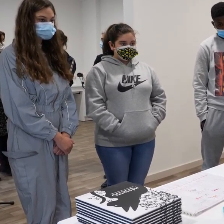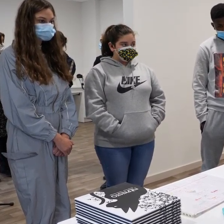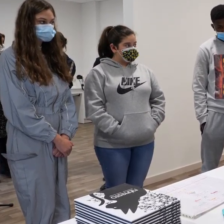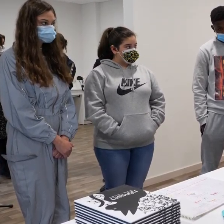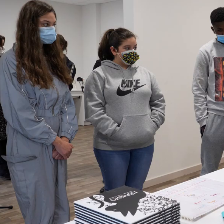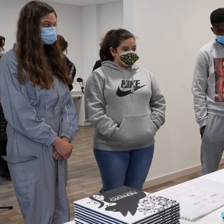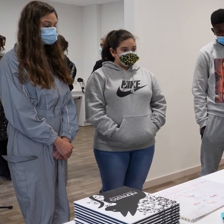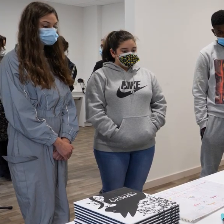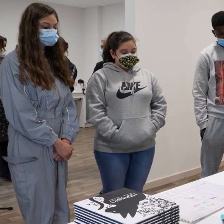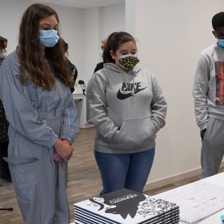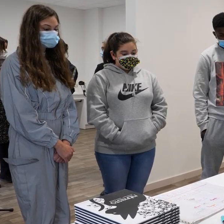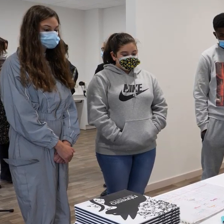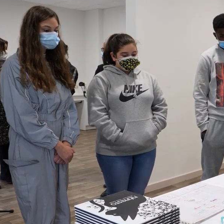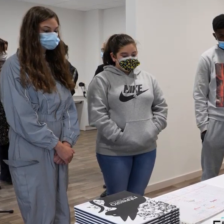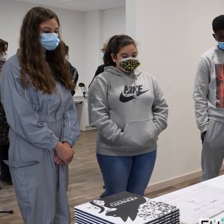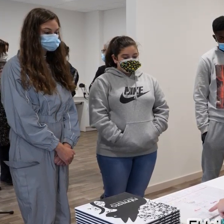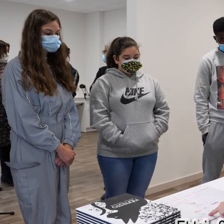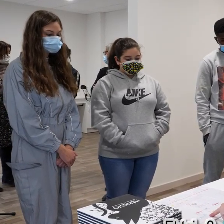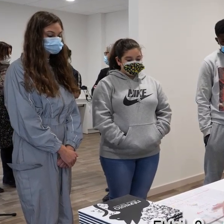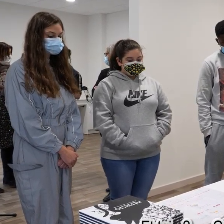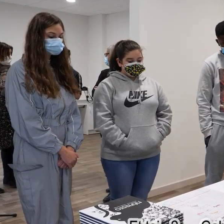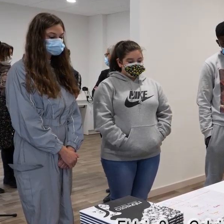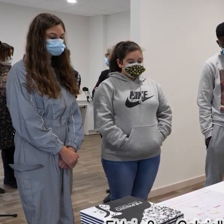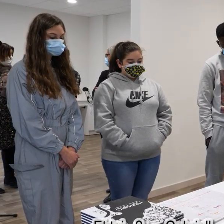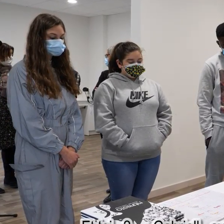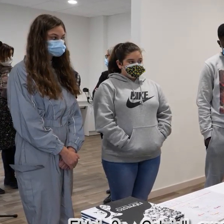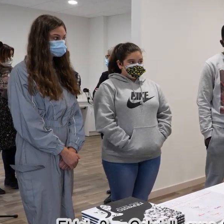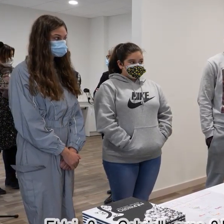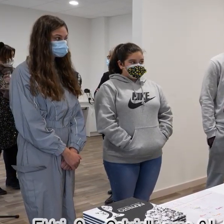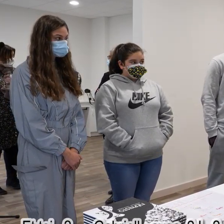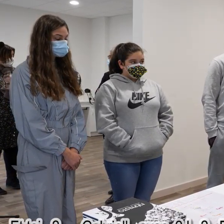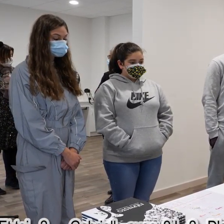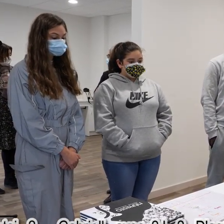Et toi ? Gabriel. Avec deux L ? D'accord.